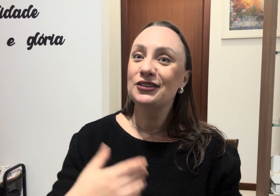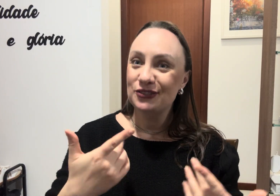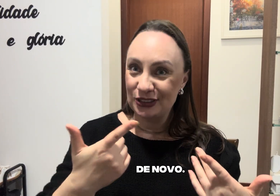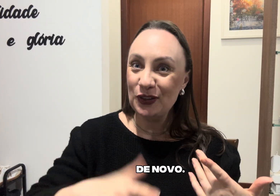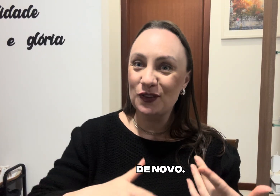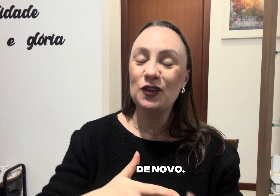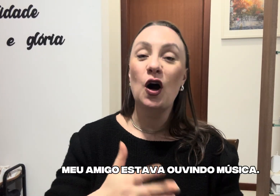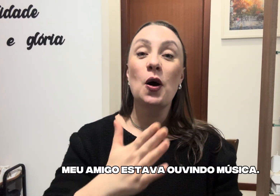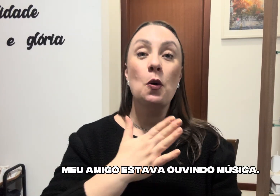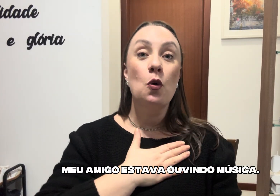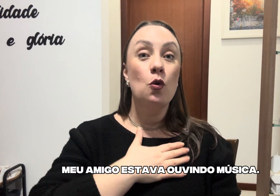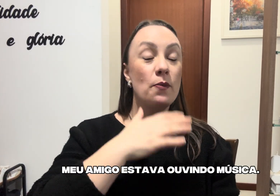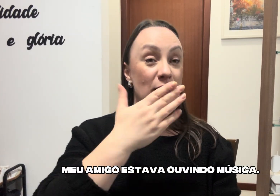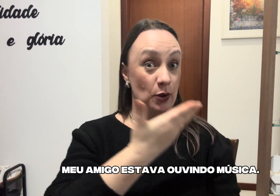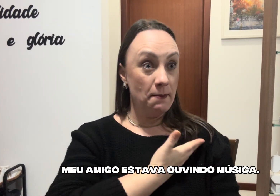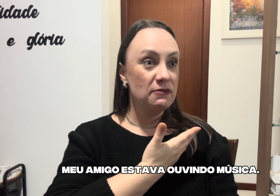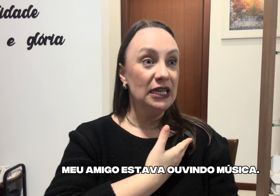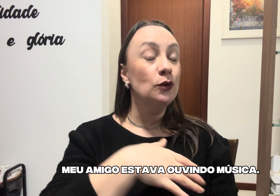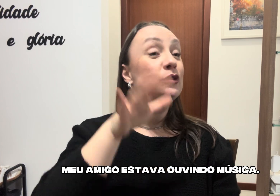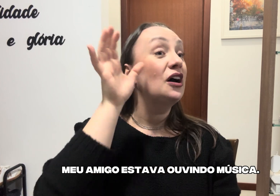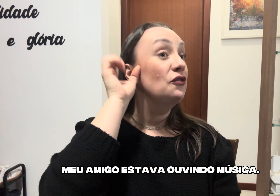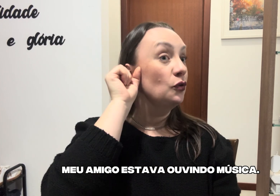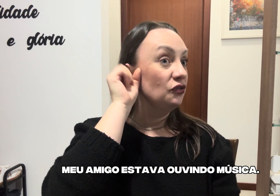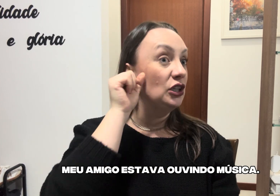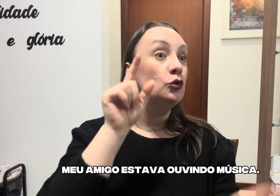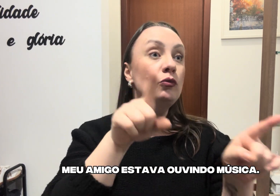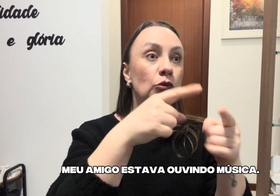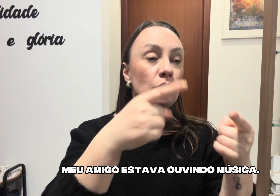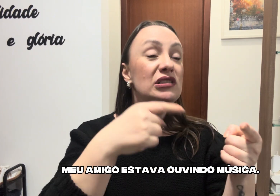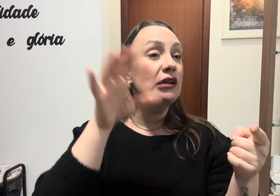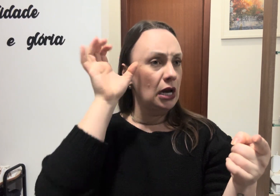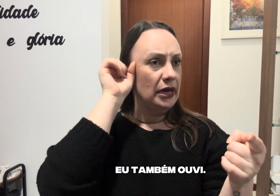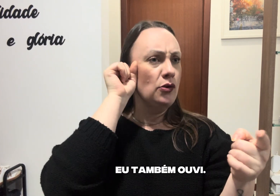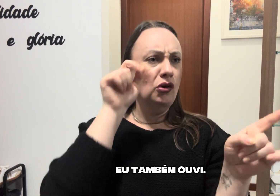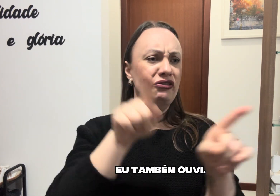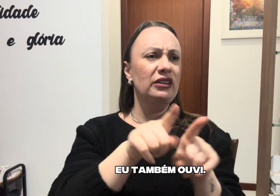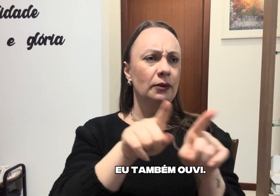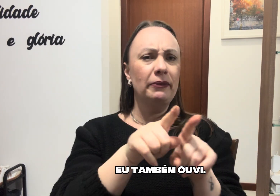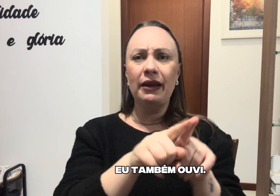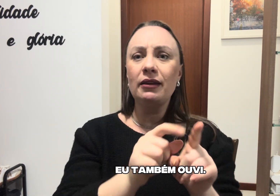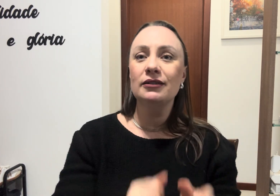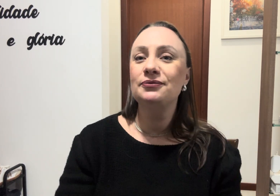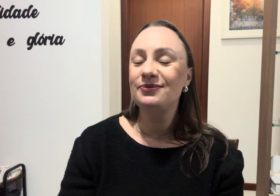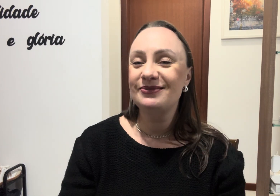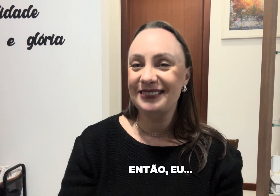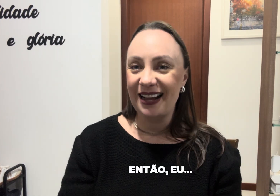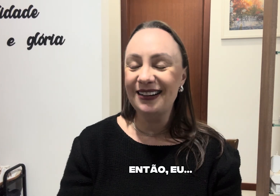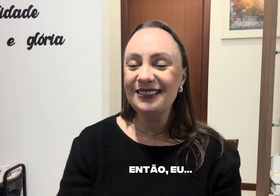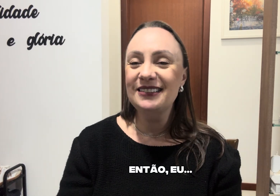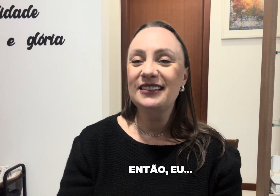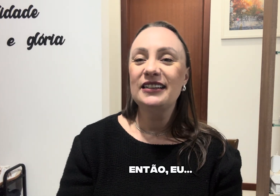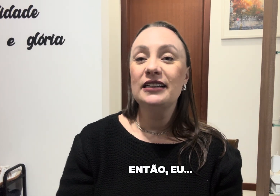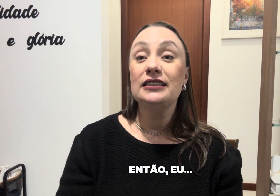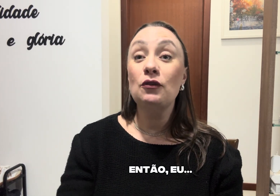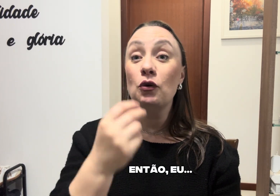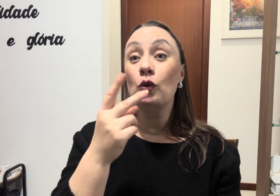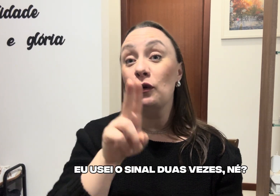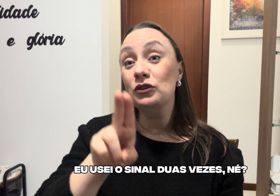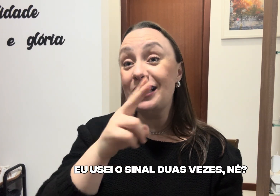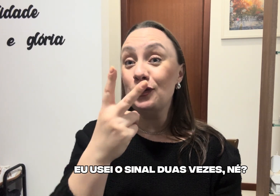De novo, ó, o meu amigo tava ouvindo música, eu ouvi também, tá? Então, eu usei